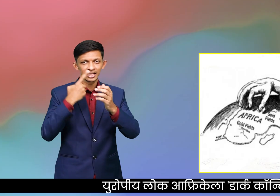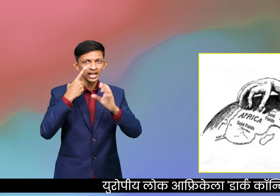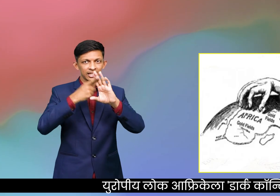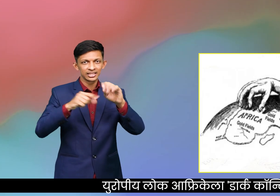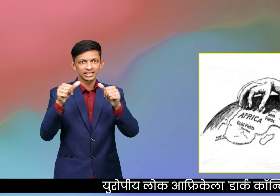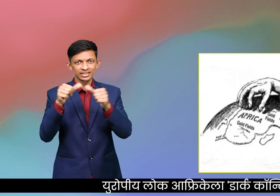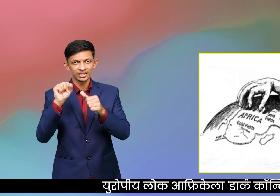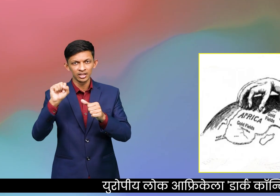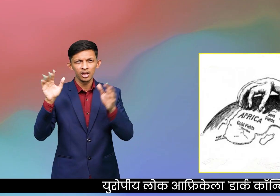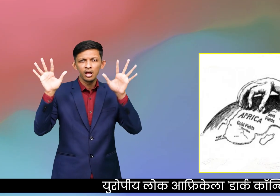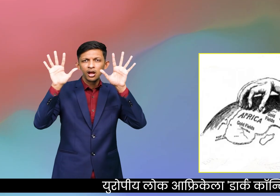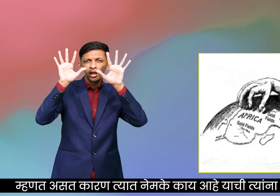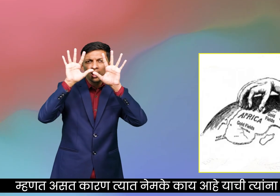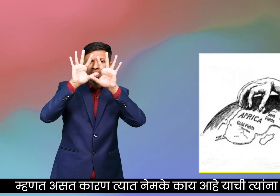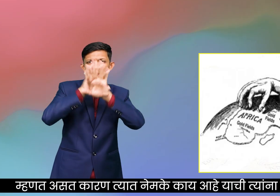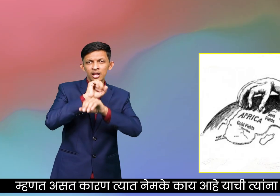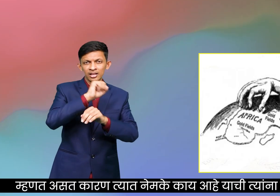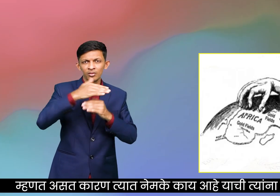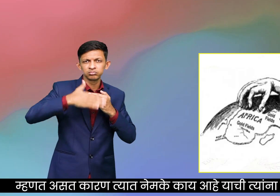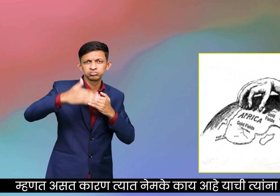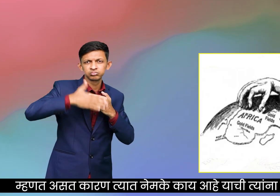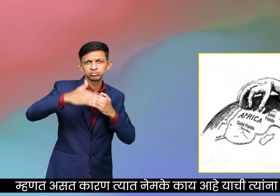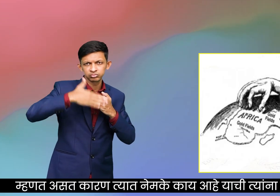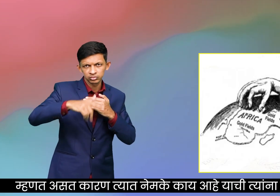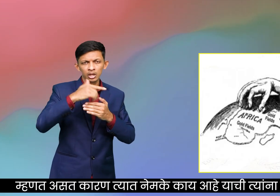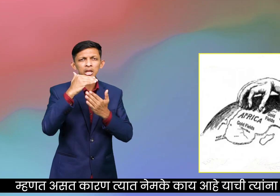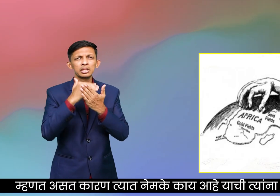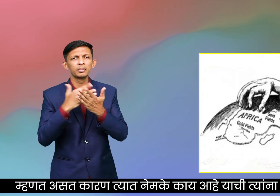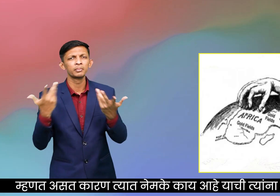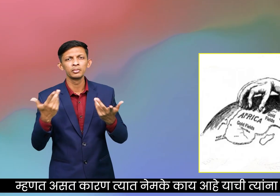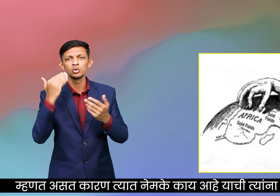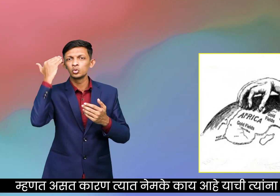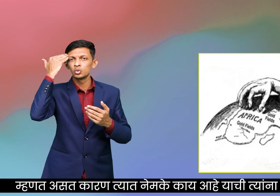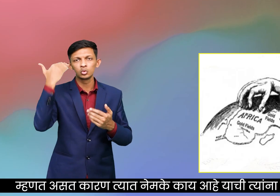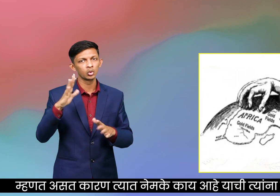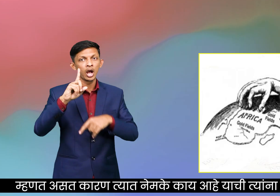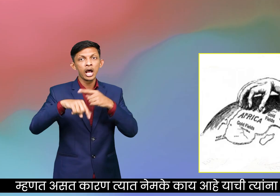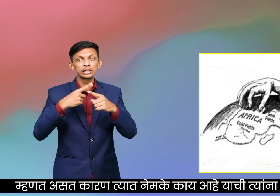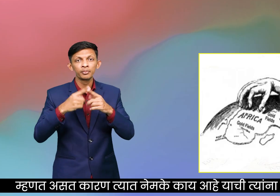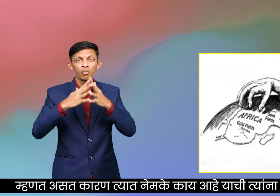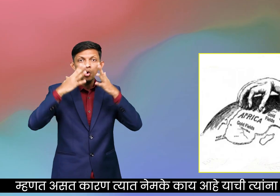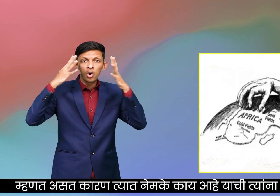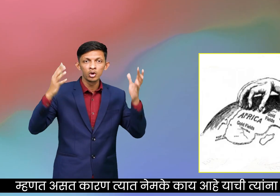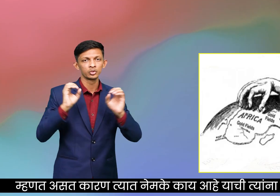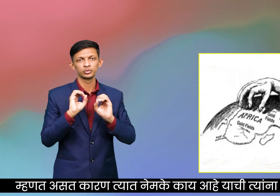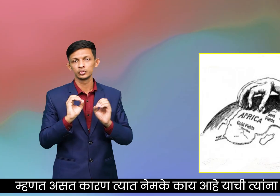डार्क कॉन्टिनेंट म्हणत असत कारण त्यात नेमके काय आहे याची त्यांना फारशी माहिती नव्हती.